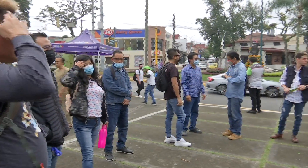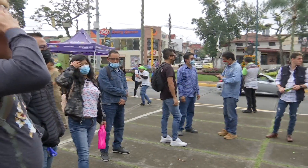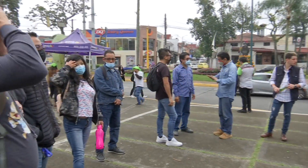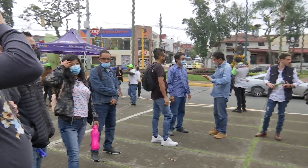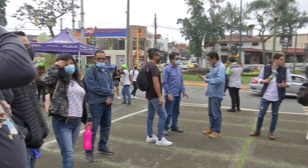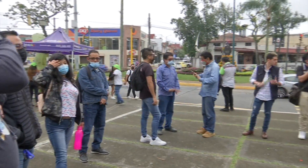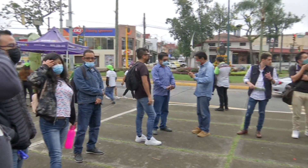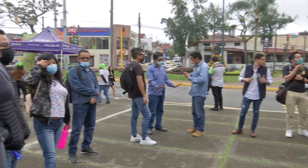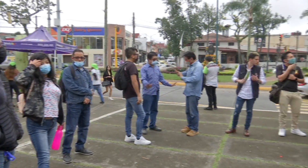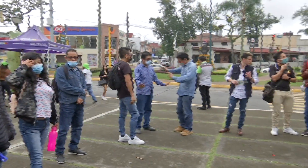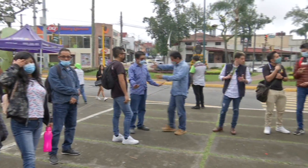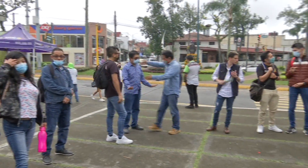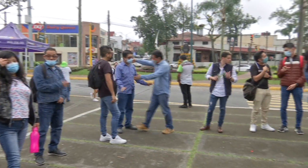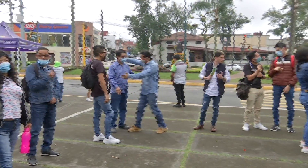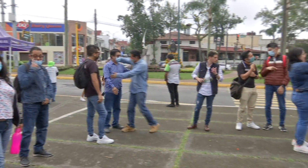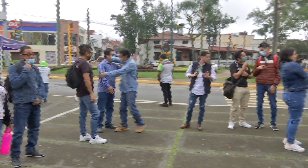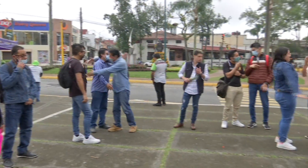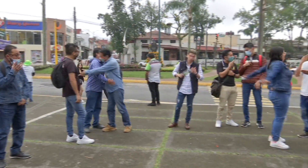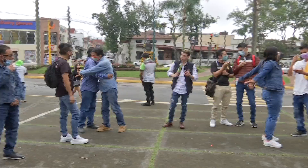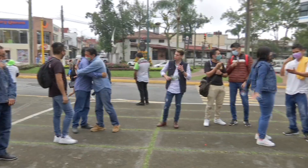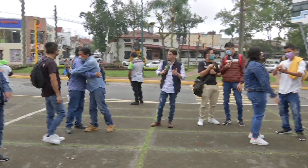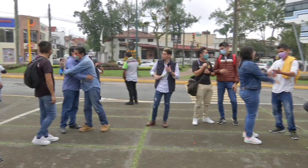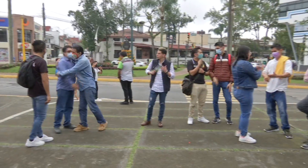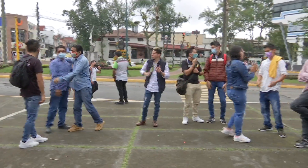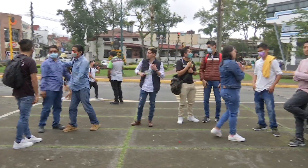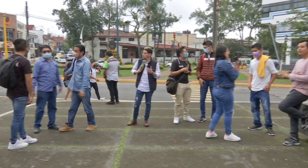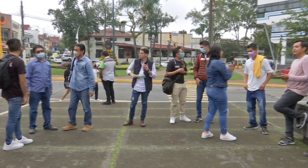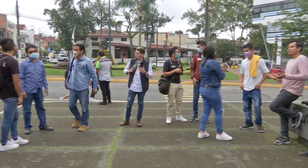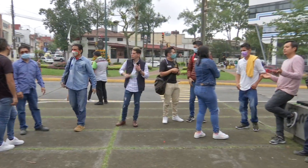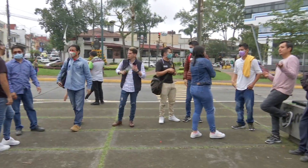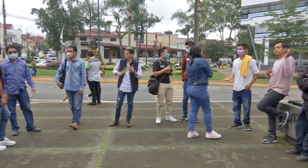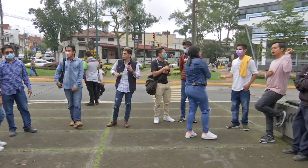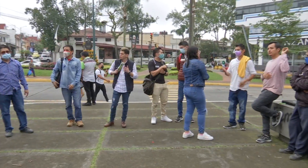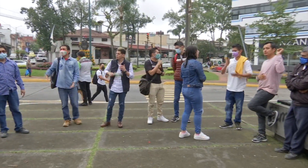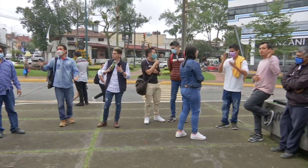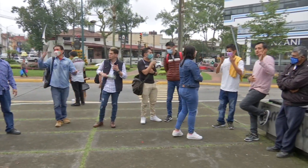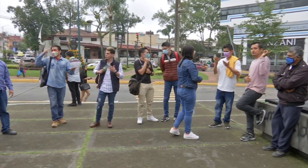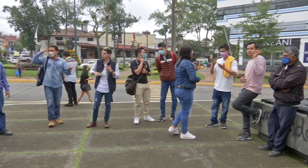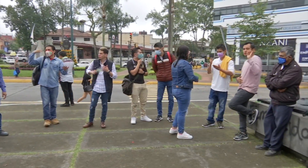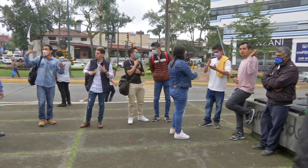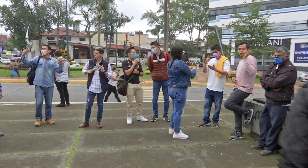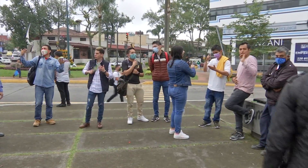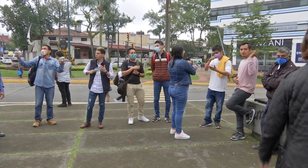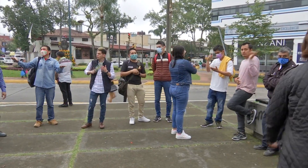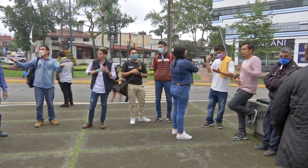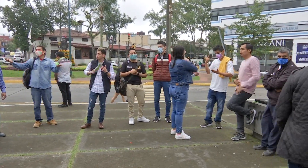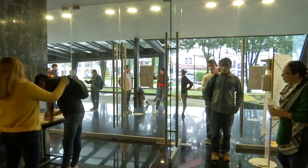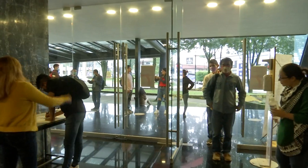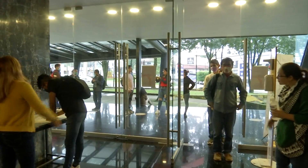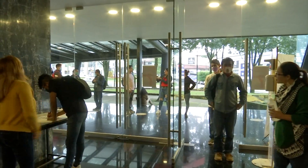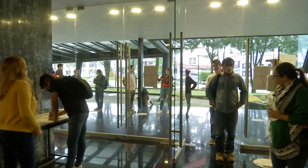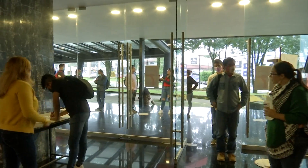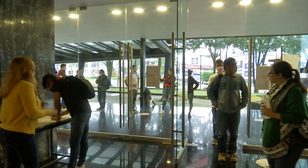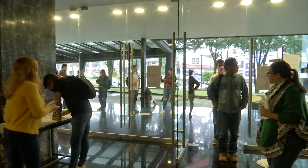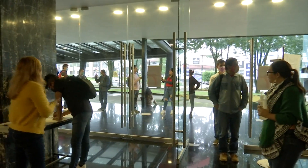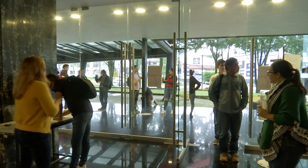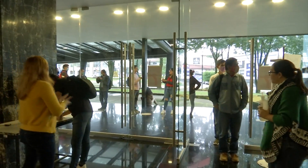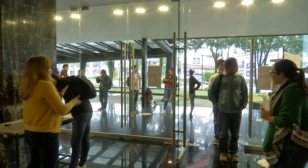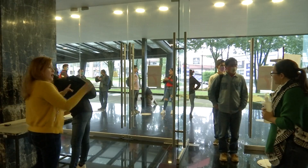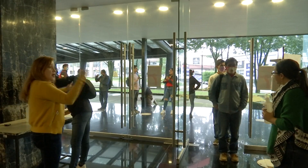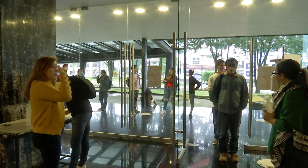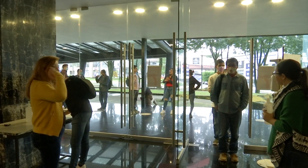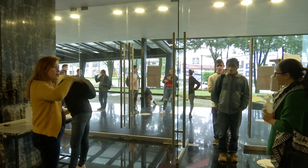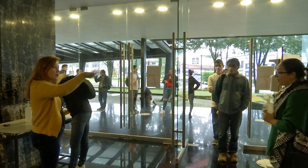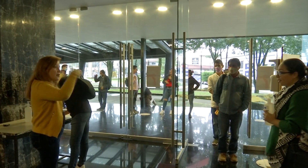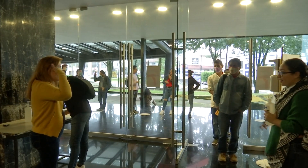Secretaría de Educación de Salud, se encuentra realizando actividades para que los jalapeños conozcan el lenguaje de señas. Es por esta razón